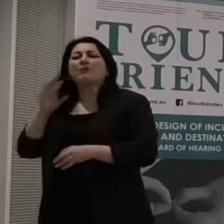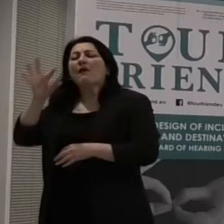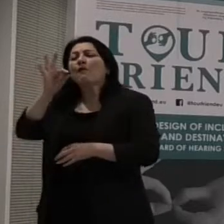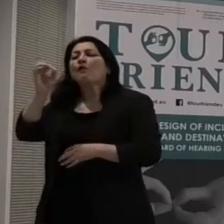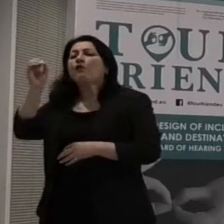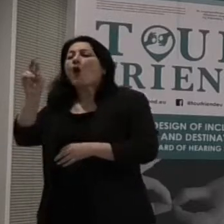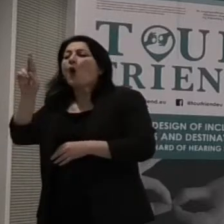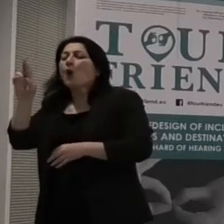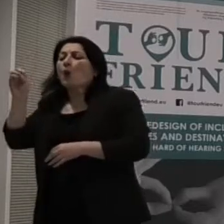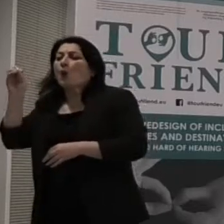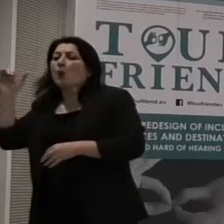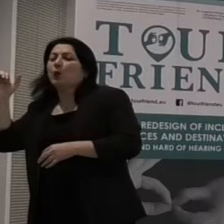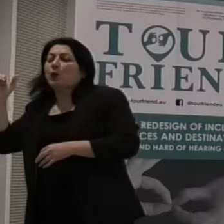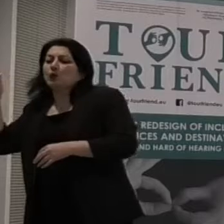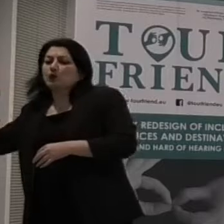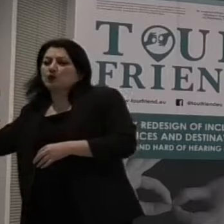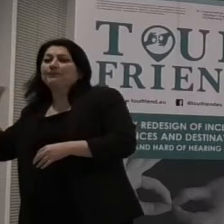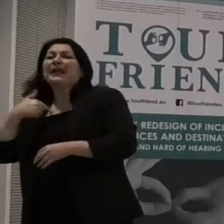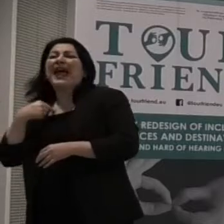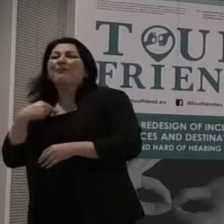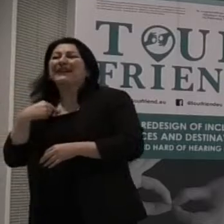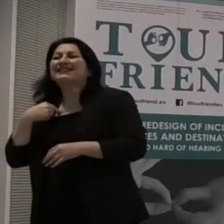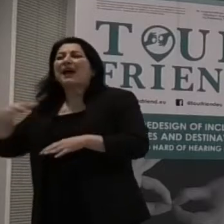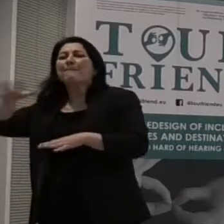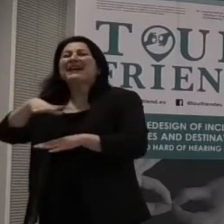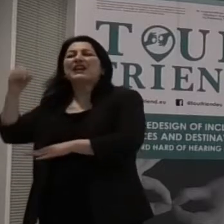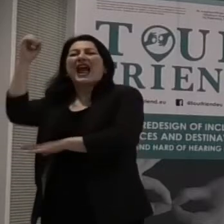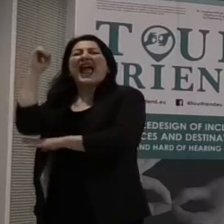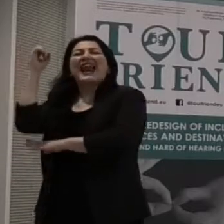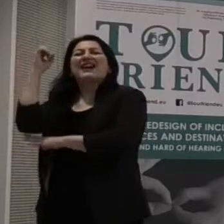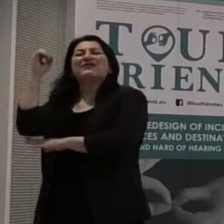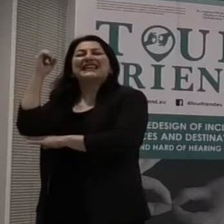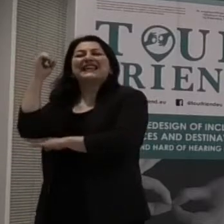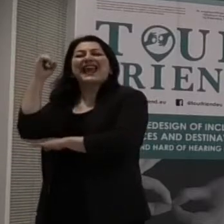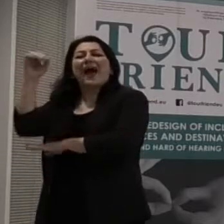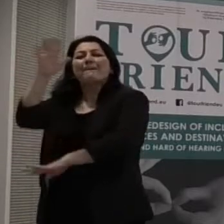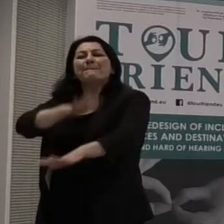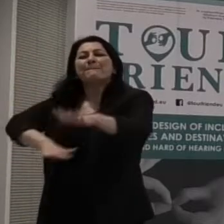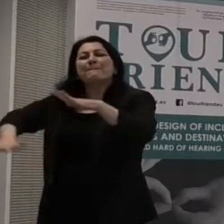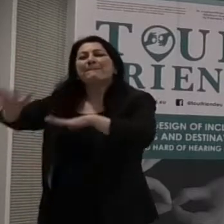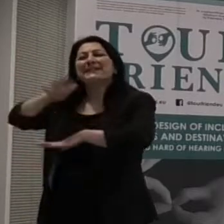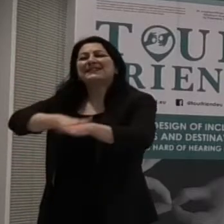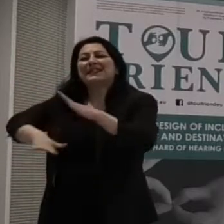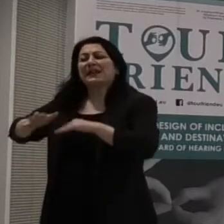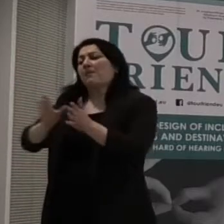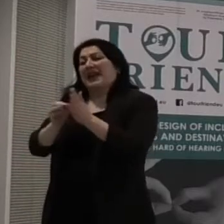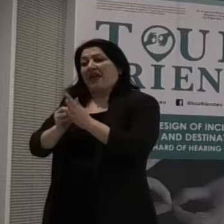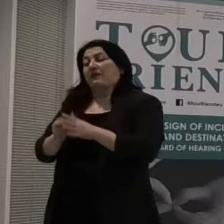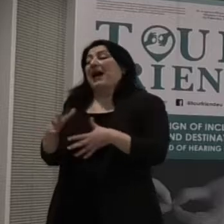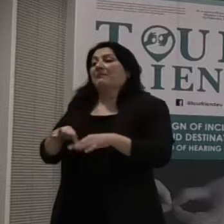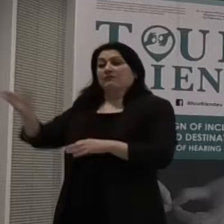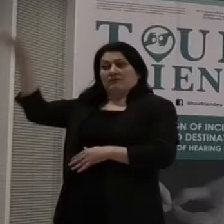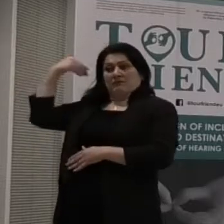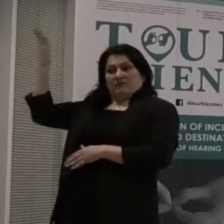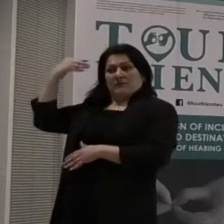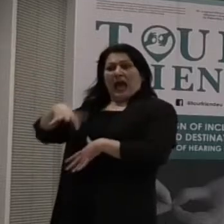κάναμε ξεναγήσεις για τα ελευσίνια μυστήρια. Σκεφτείτε ότι όπως τα ελευσίνια μυστήρια ξεκινούσαν από κεντρικά στην Αθήνα και έφταναν στην